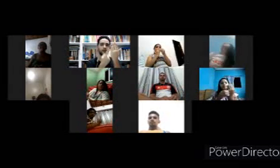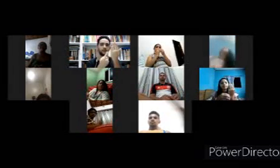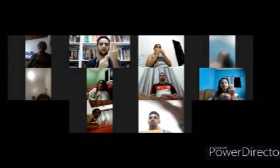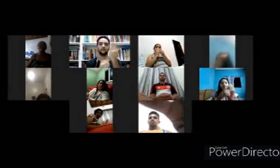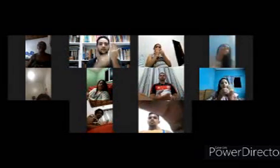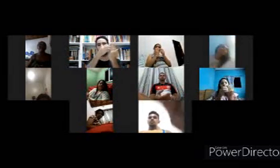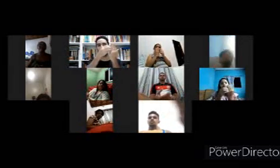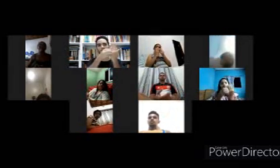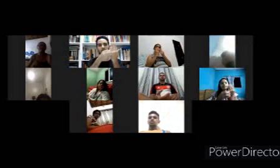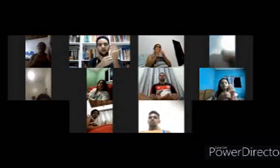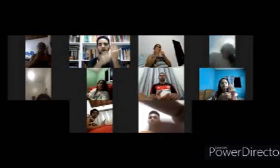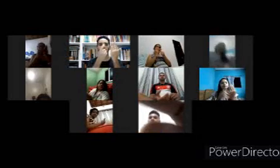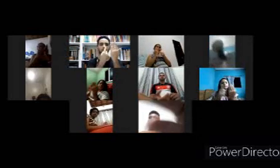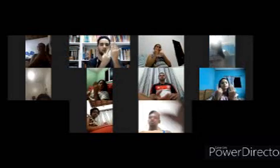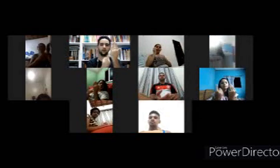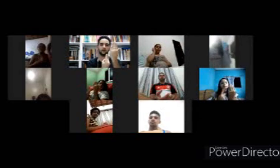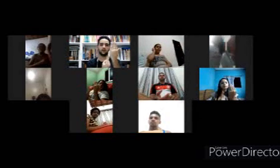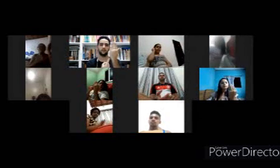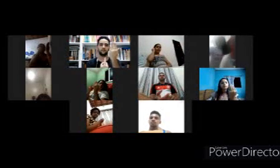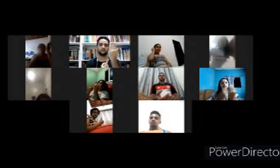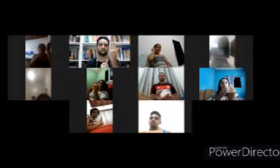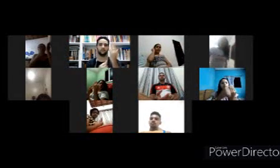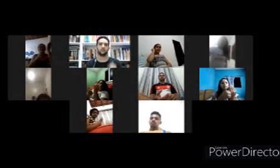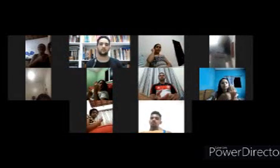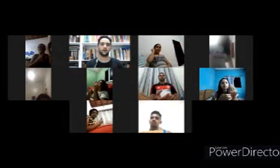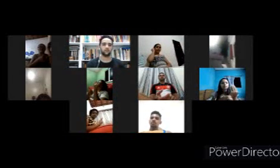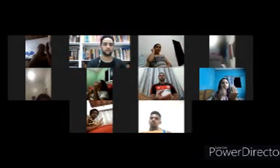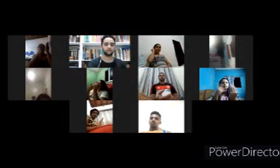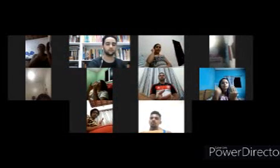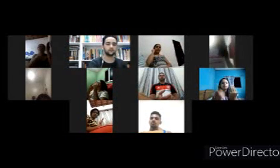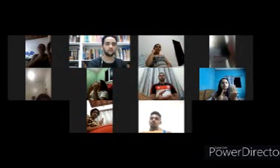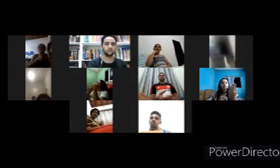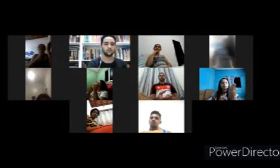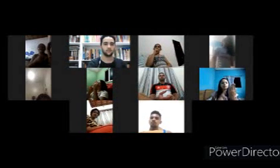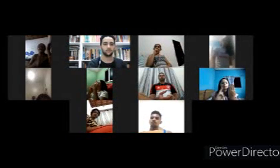arame. Esse daqui ou esse daqui, do espiral. Certo.